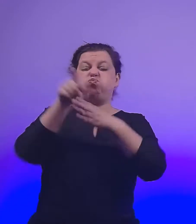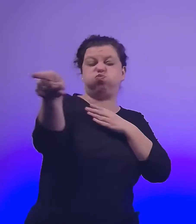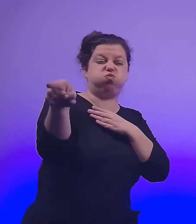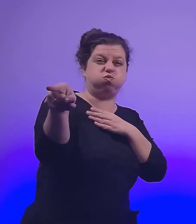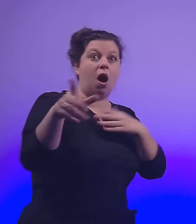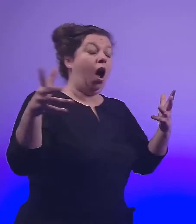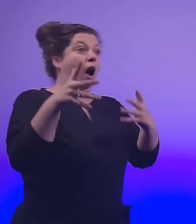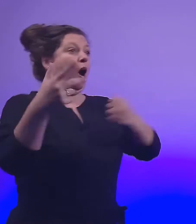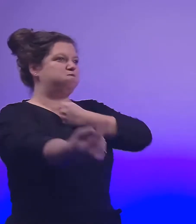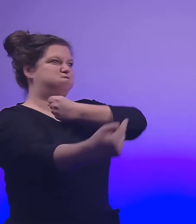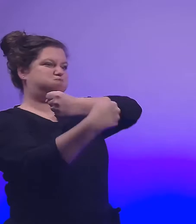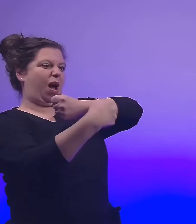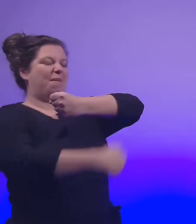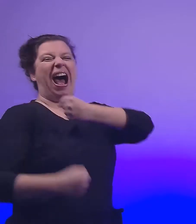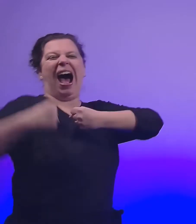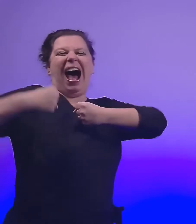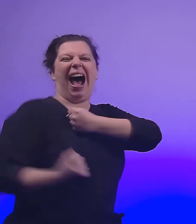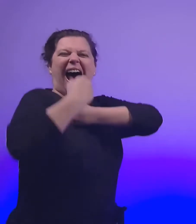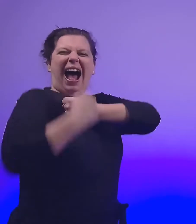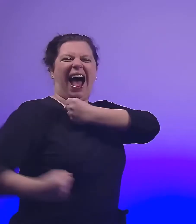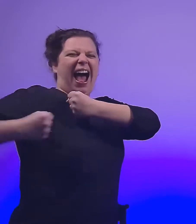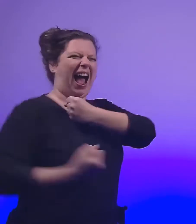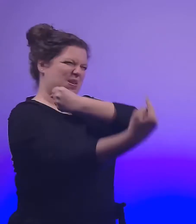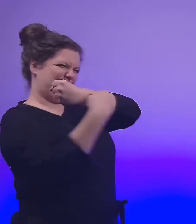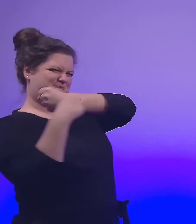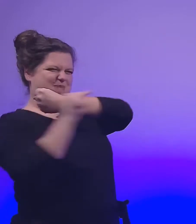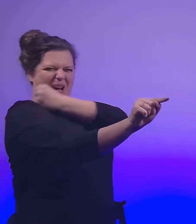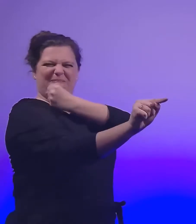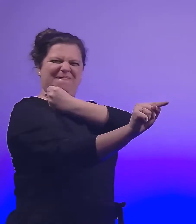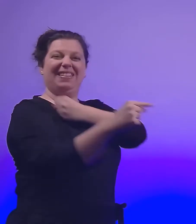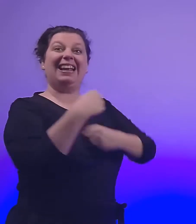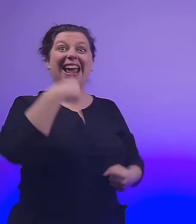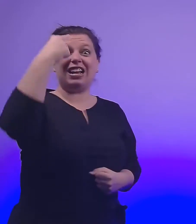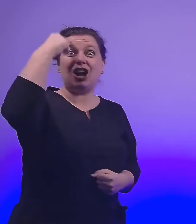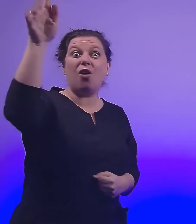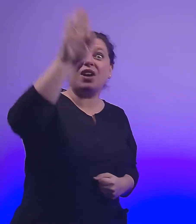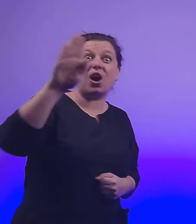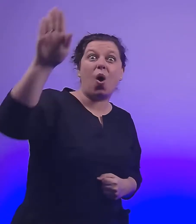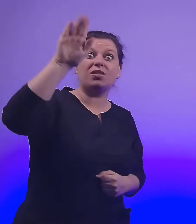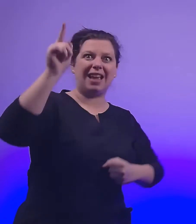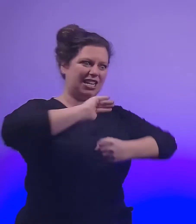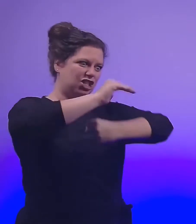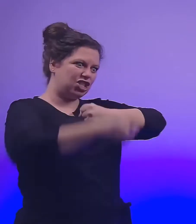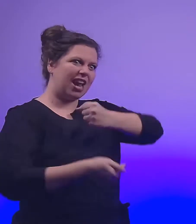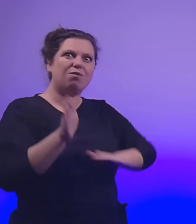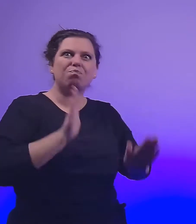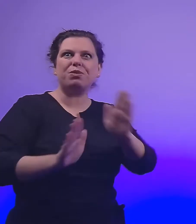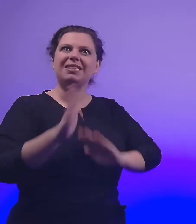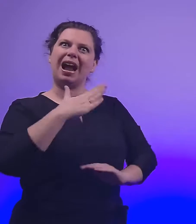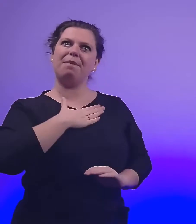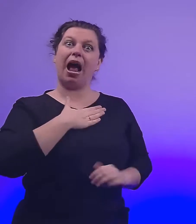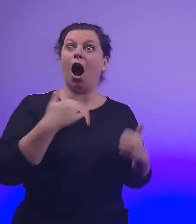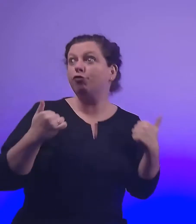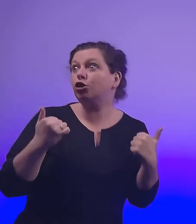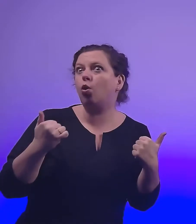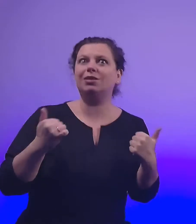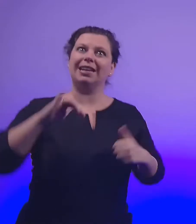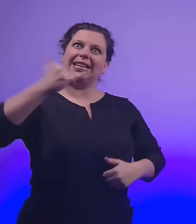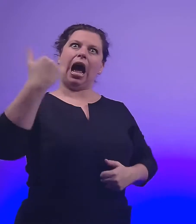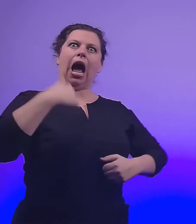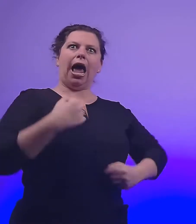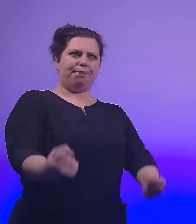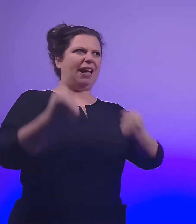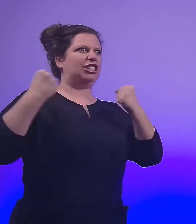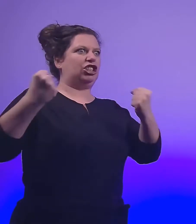Ja, en die raakt mij ook niet. Yes. Want ik geloof in de Heere God en dat schild beschermt mij. Vet goed, hè? En ik ben sterk in de